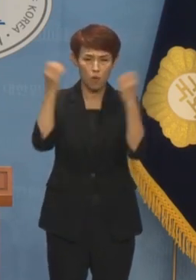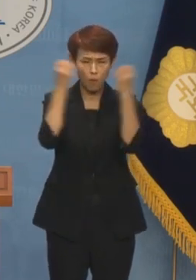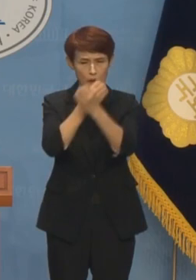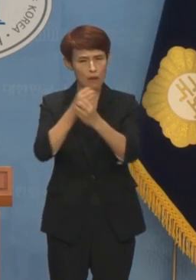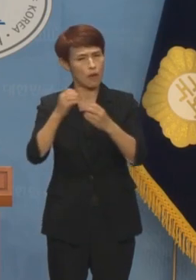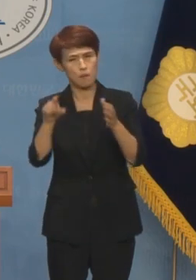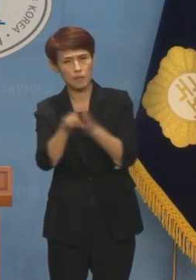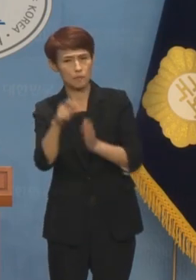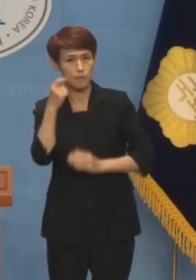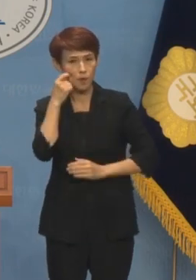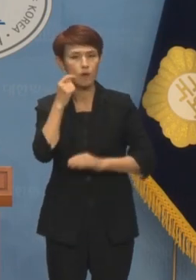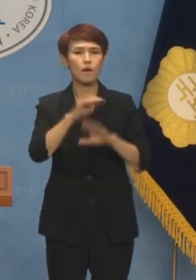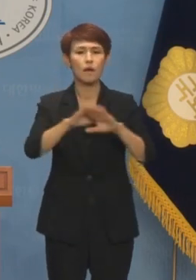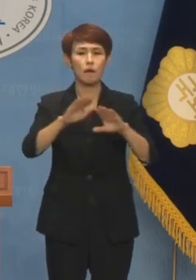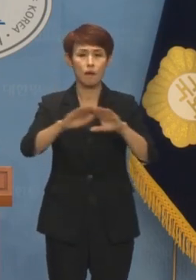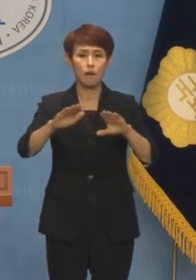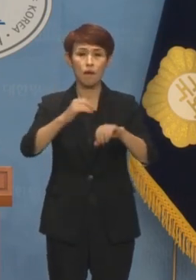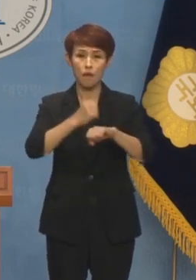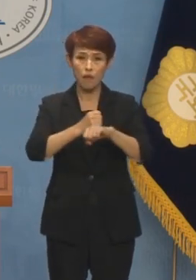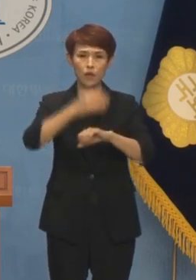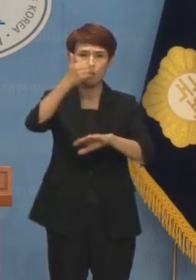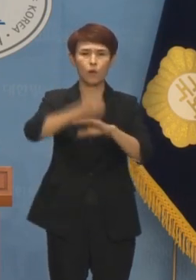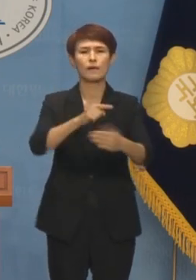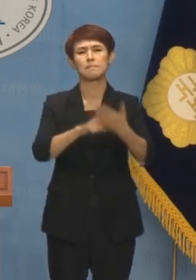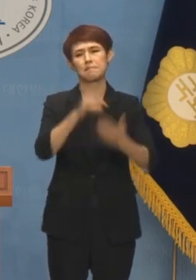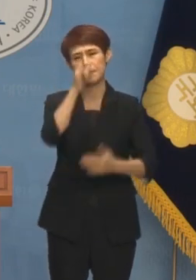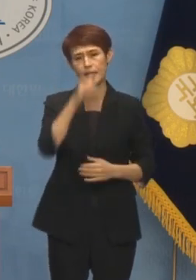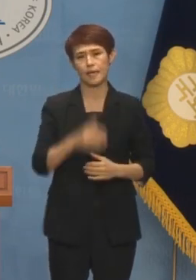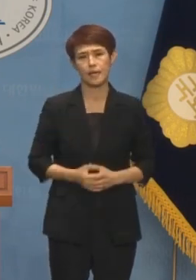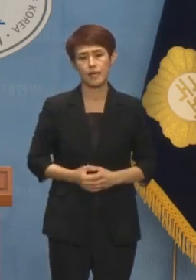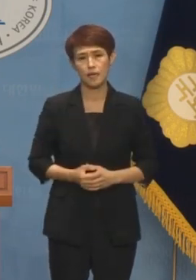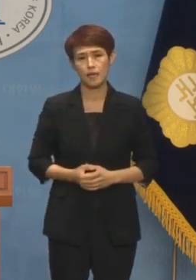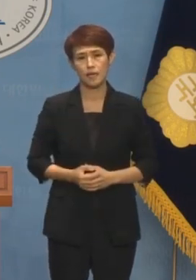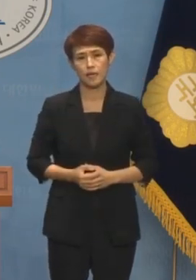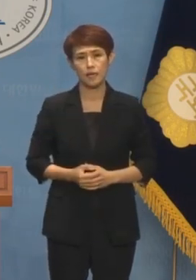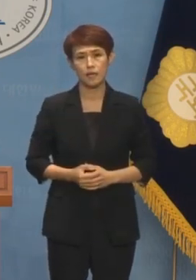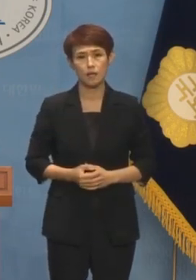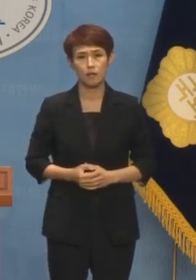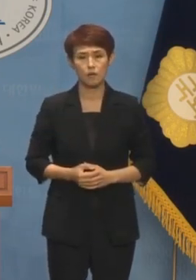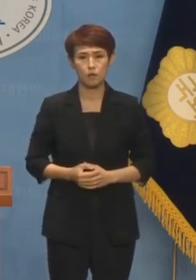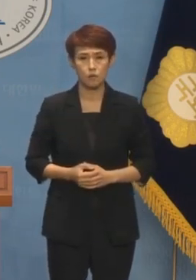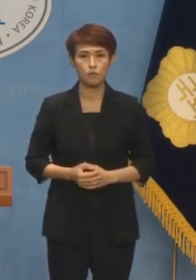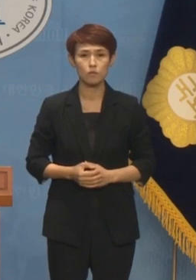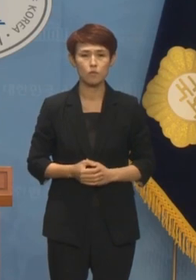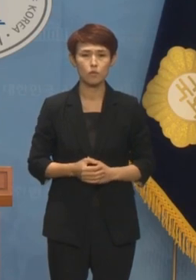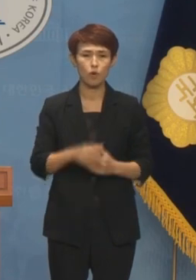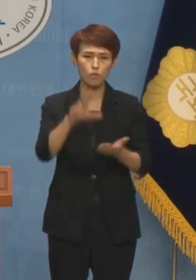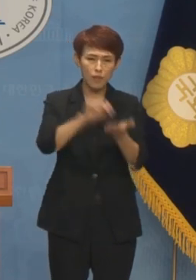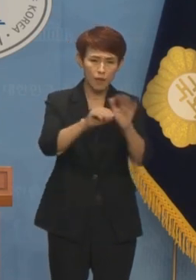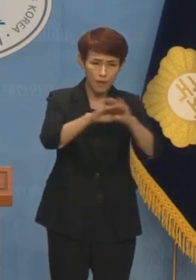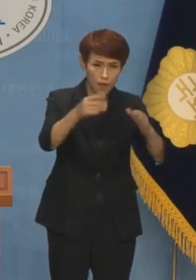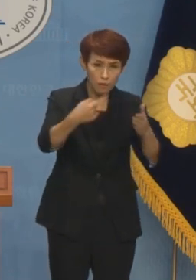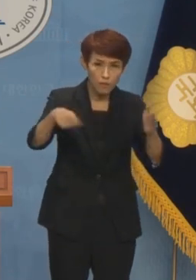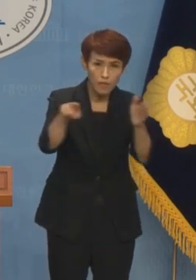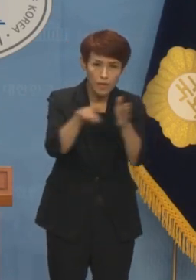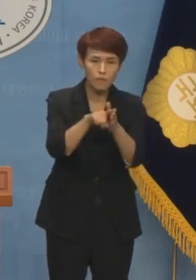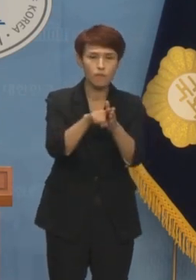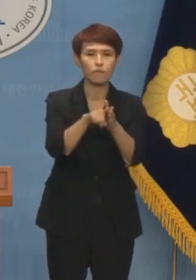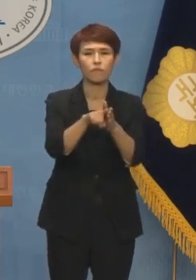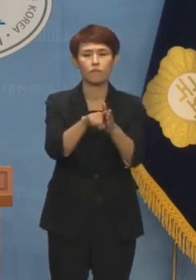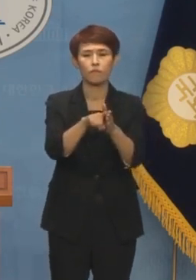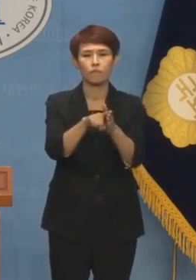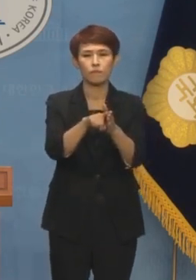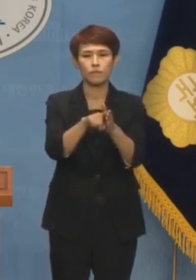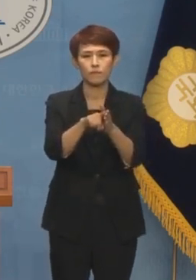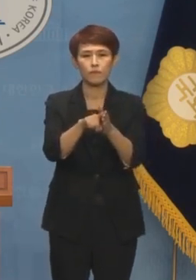불신이 해소되면서 도출된 결과입니다. 이외에도 사각지대 해소를 위한 크레딧의 대상 확대